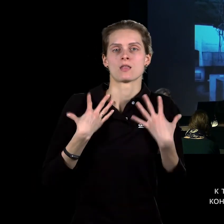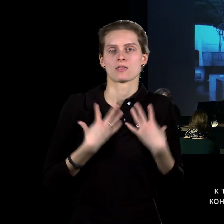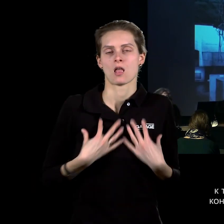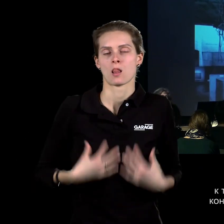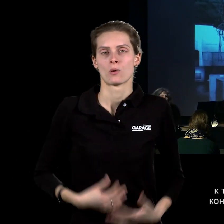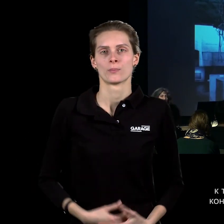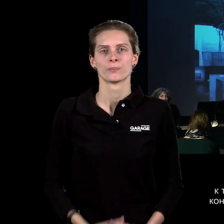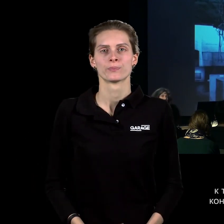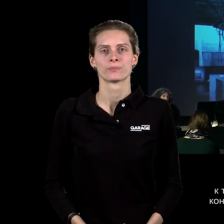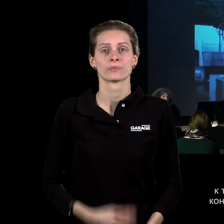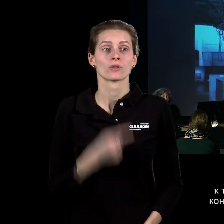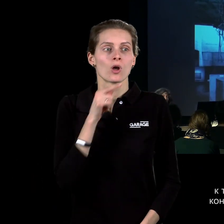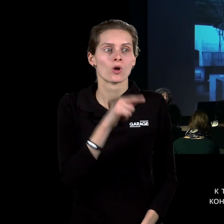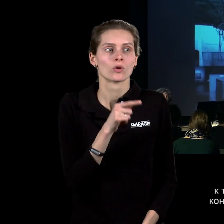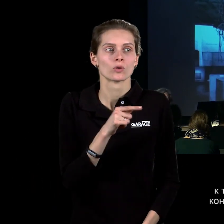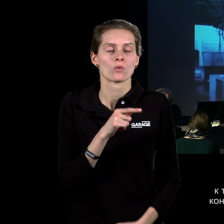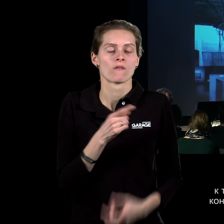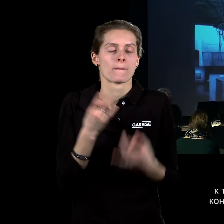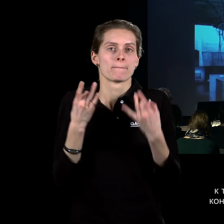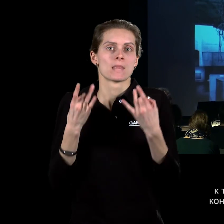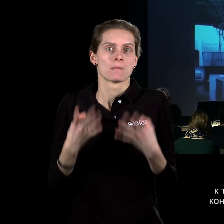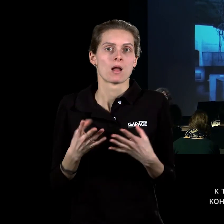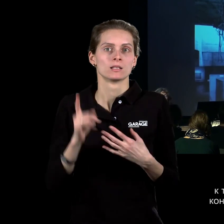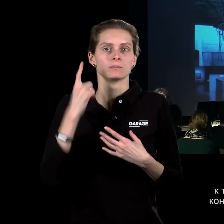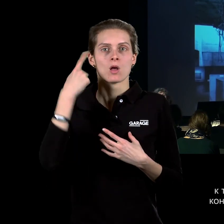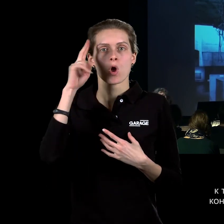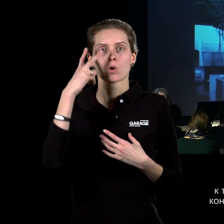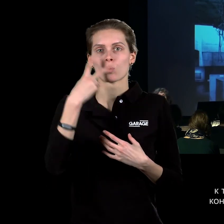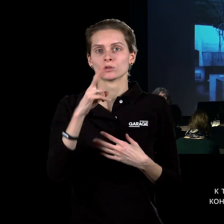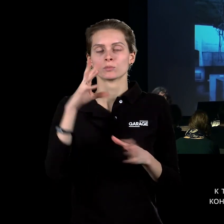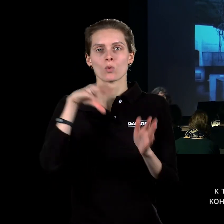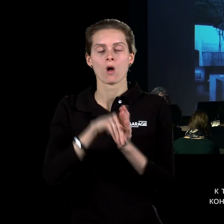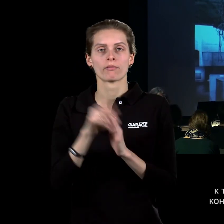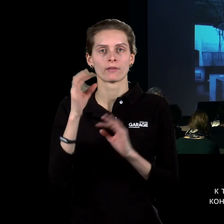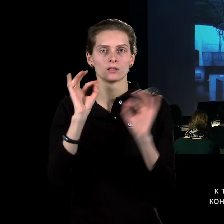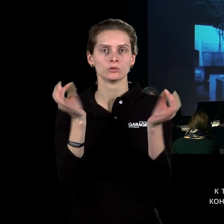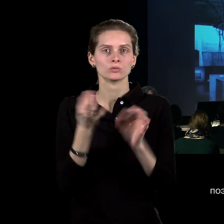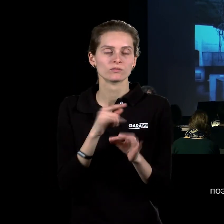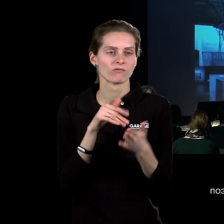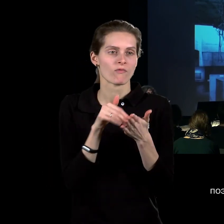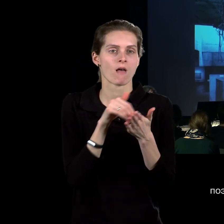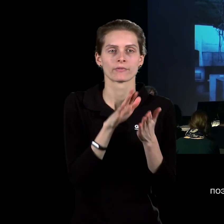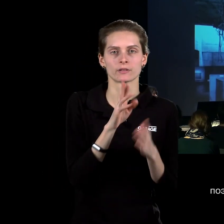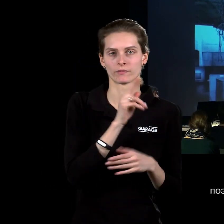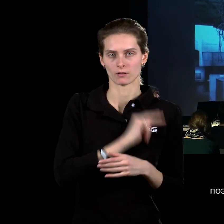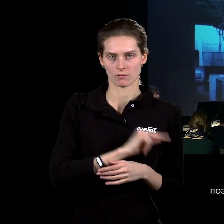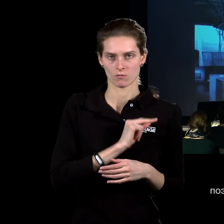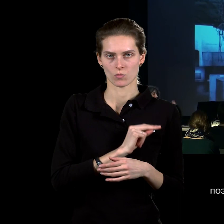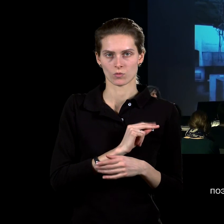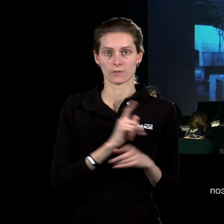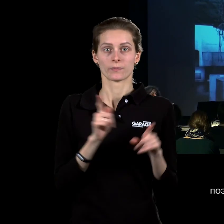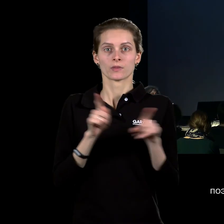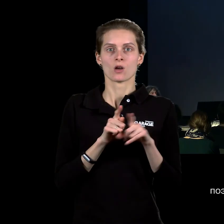к той физиологичности, которую минимализм и концептуальное искусство, с которой как бы, они отказывались работать, поэтому возникает,